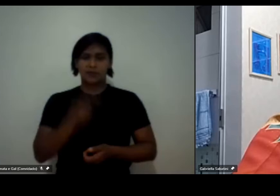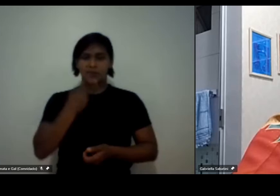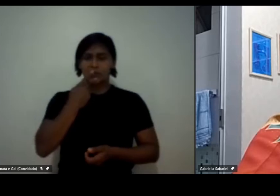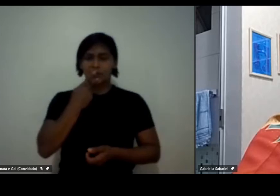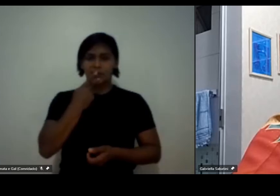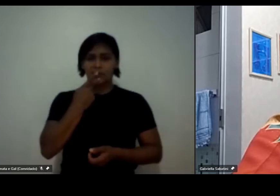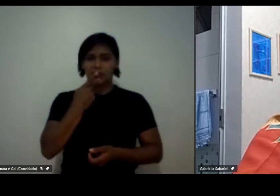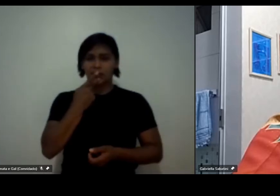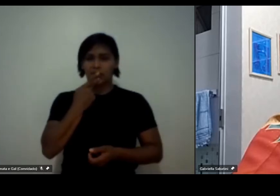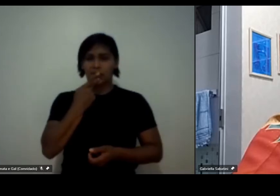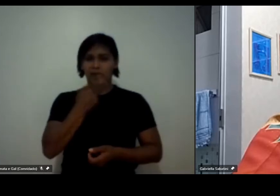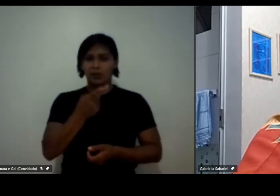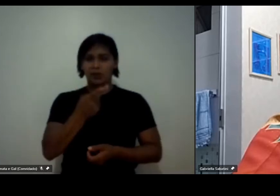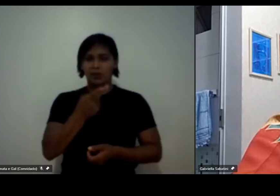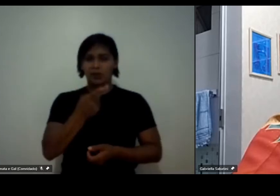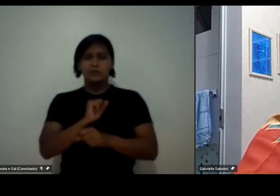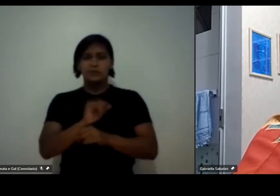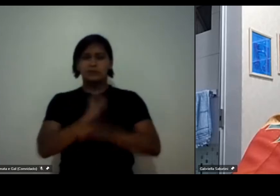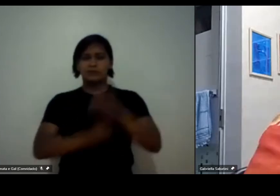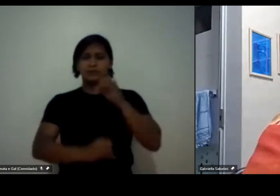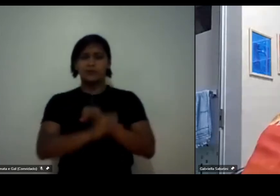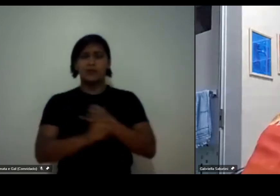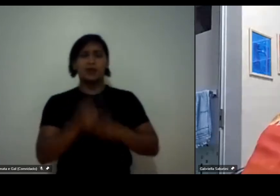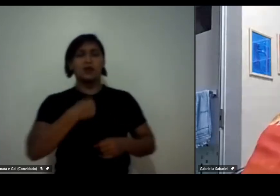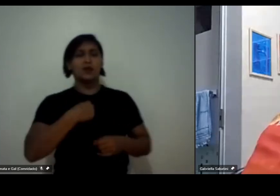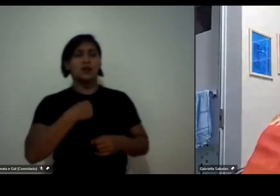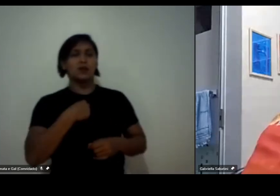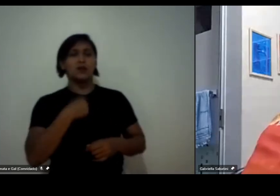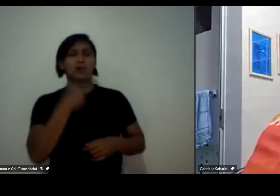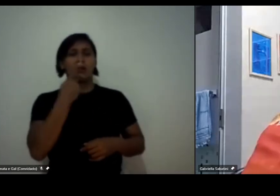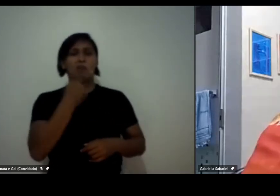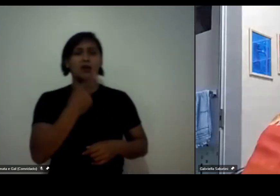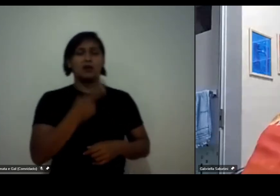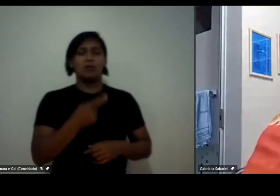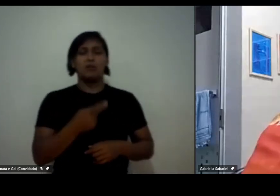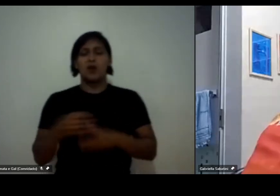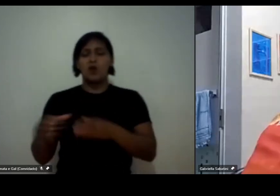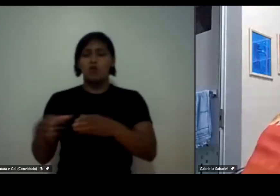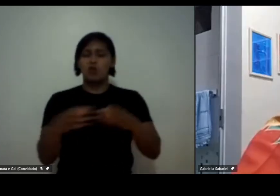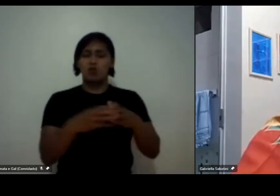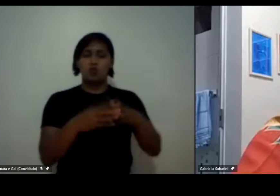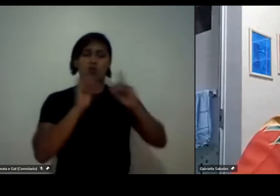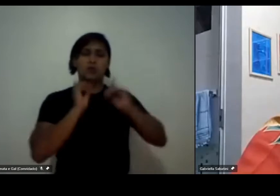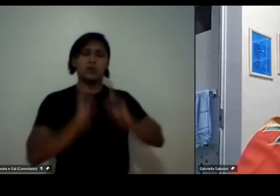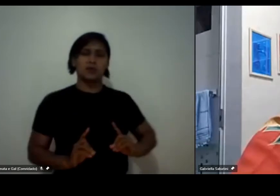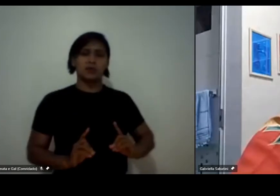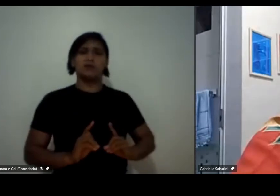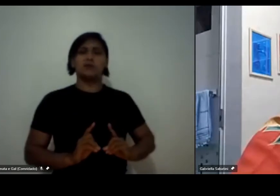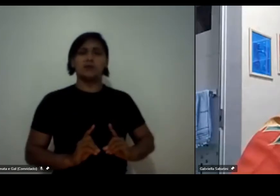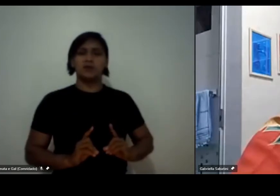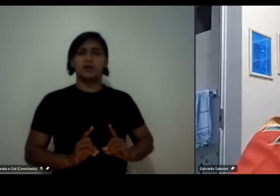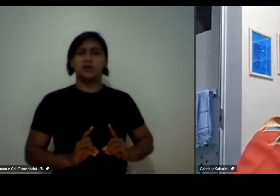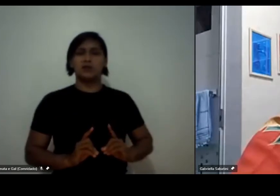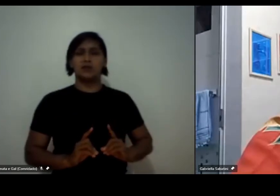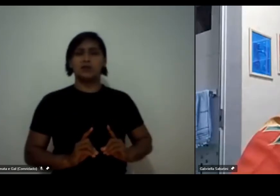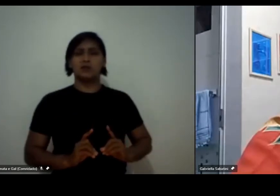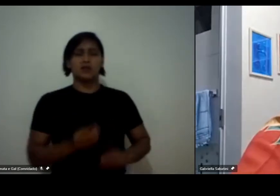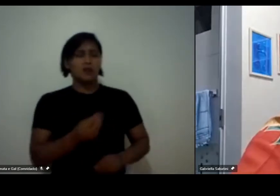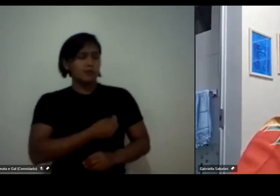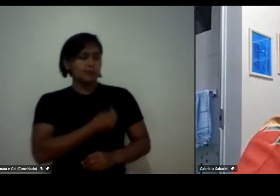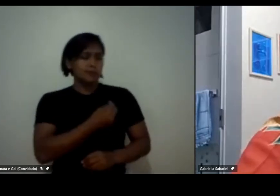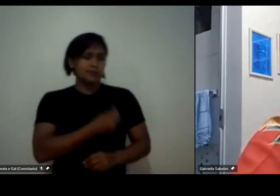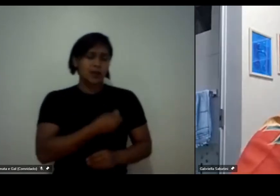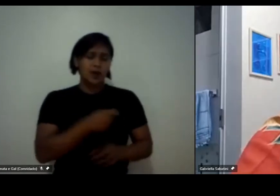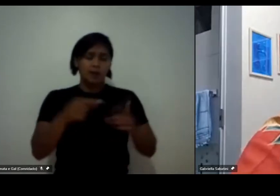Mas, para mim, é uma estar sujeitado à categoria deficiência é satisfatório, faz parte da minha vulnerabilidade